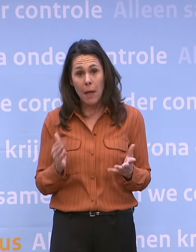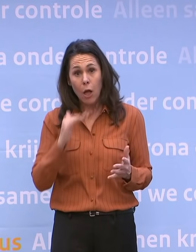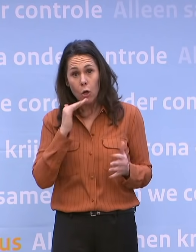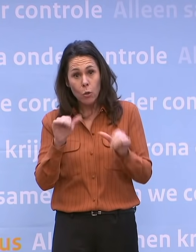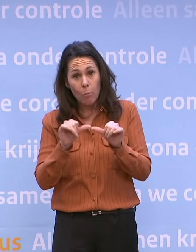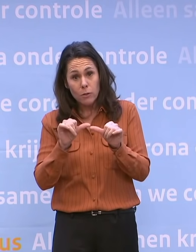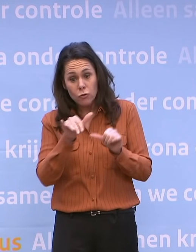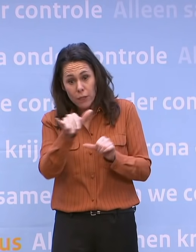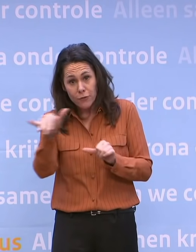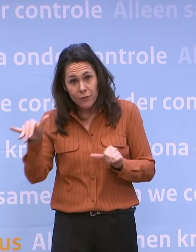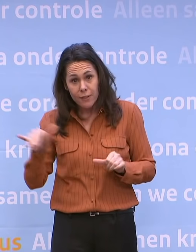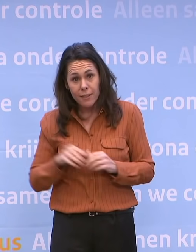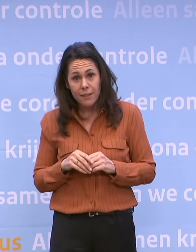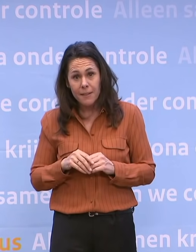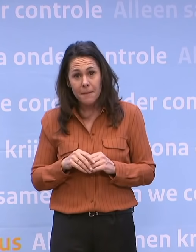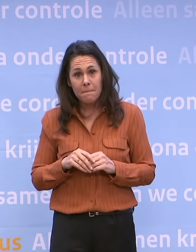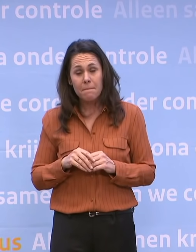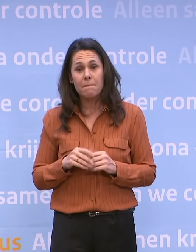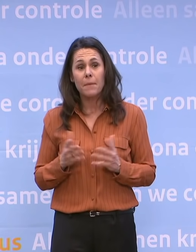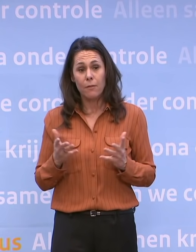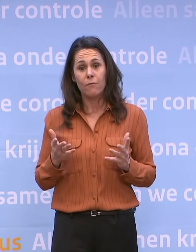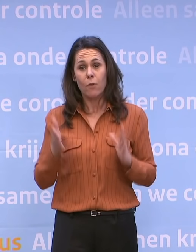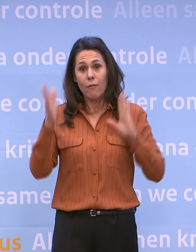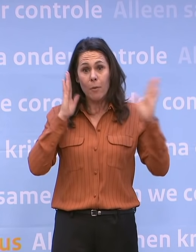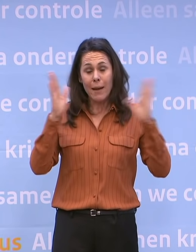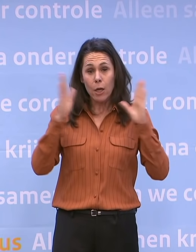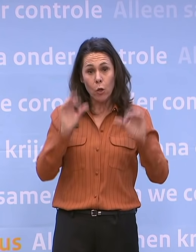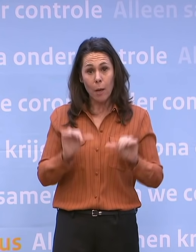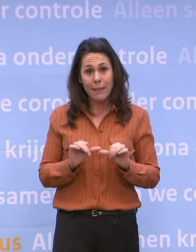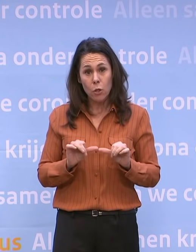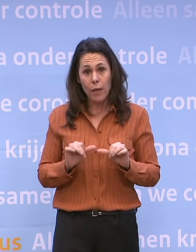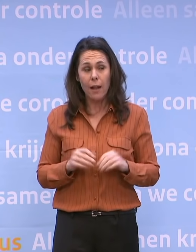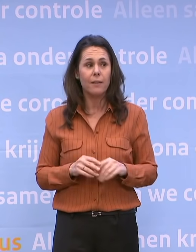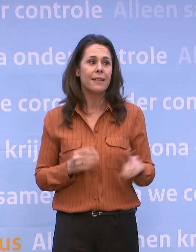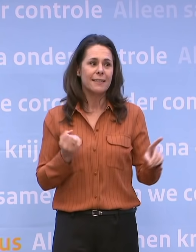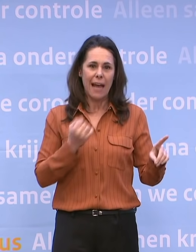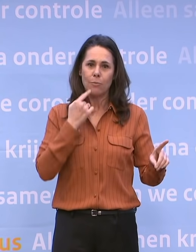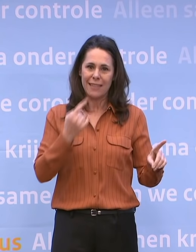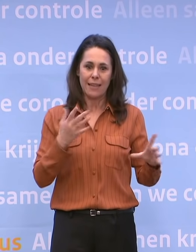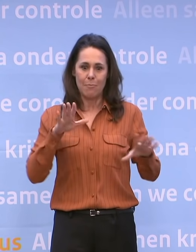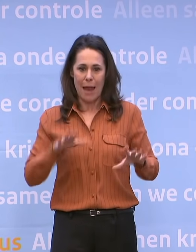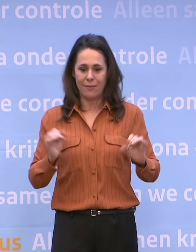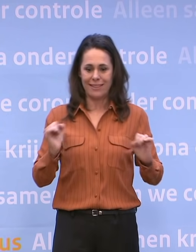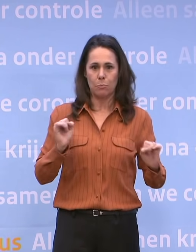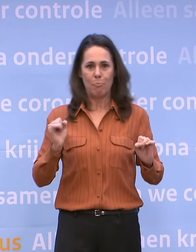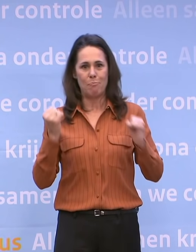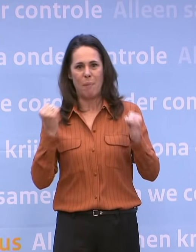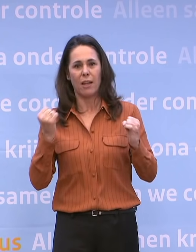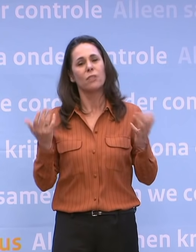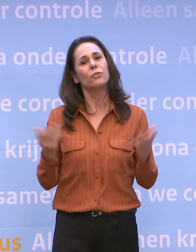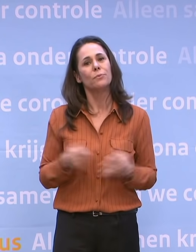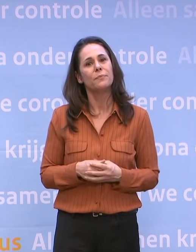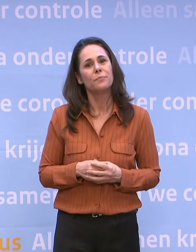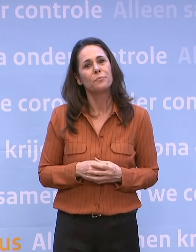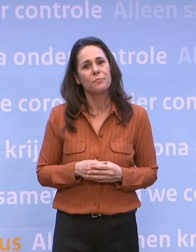voor die IC-bedden? Verpleegkundig personeel? Ja, dat is de reden dat ik zeg het piept en het kraakt in antwoord op een aantal vragen van uw